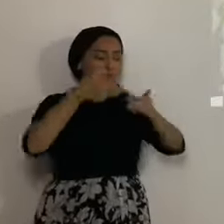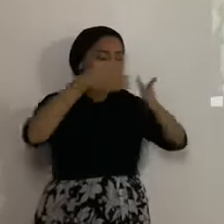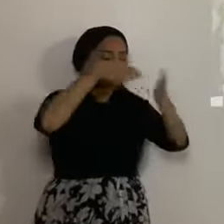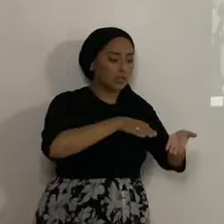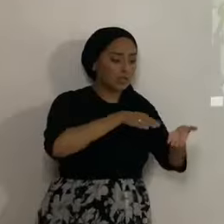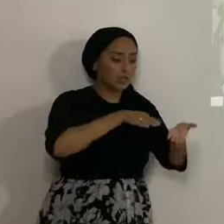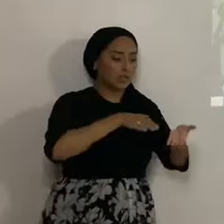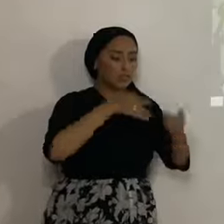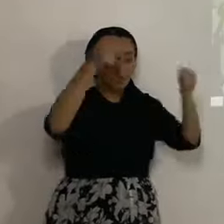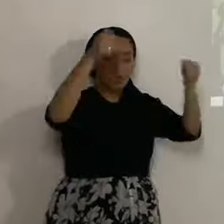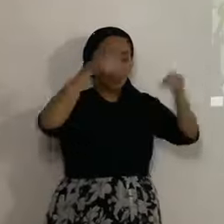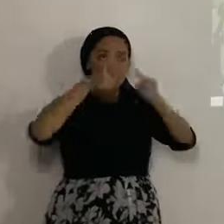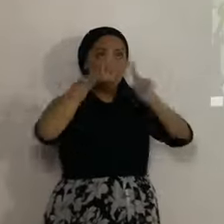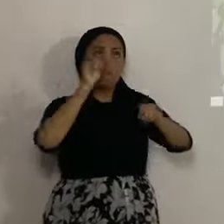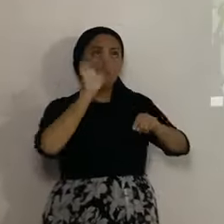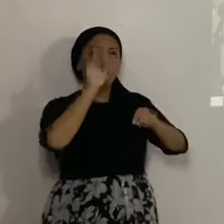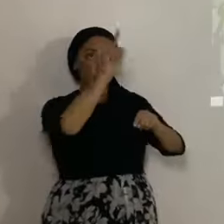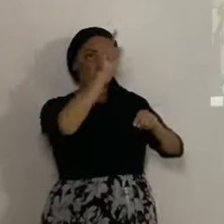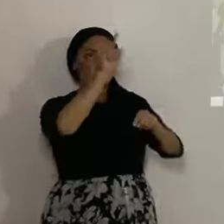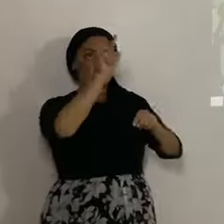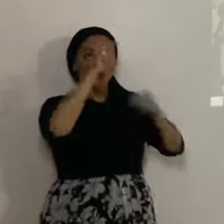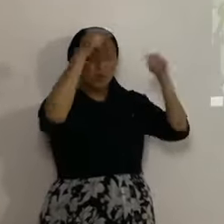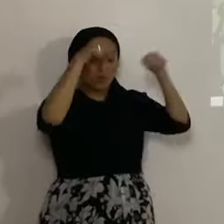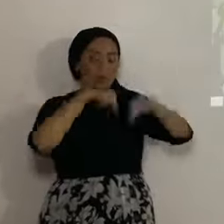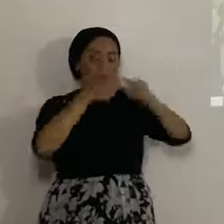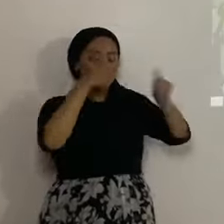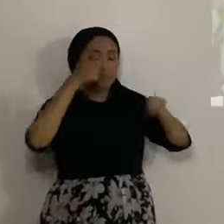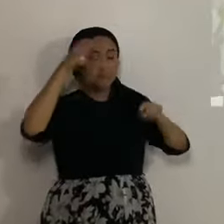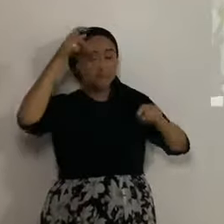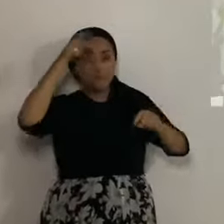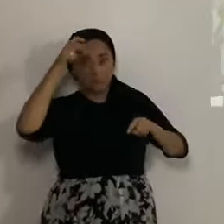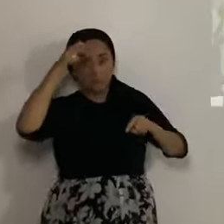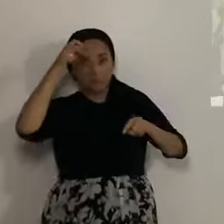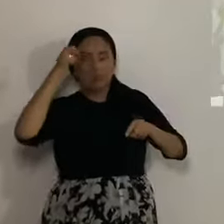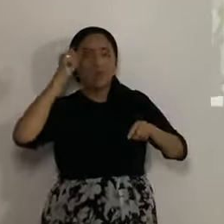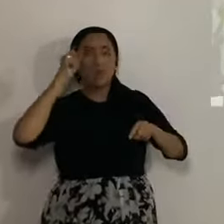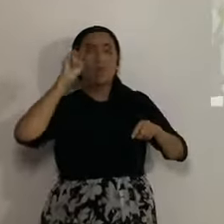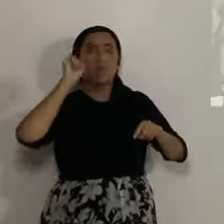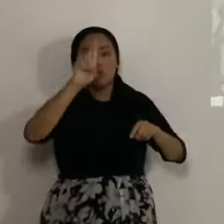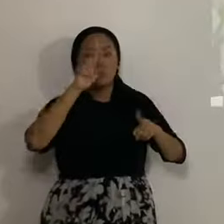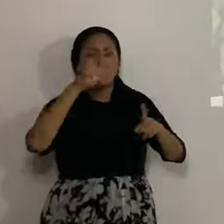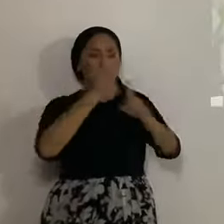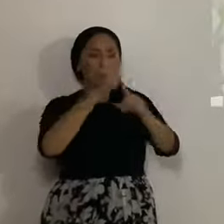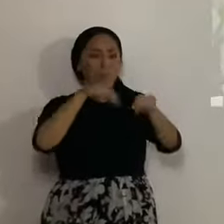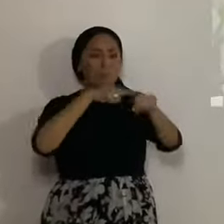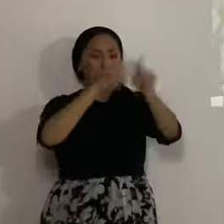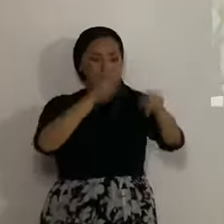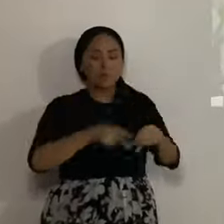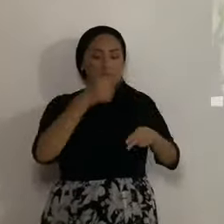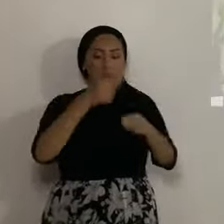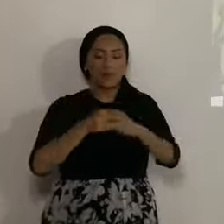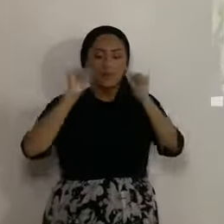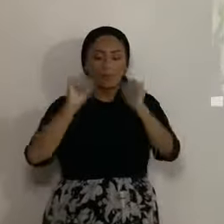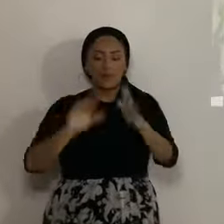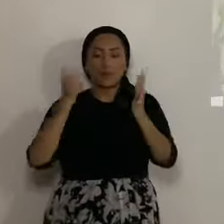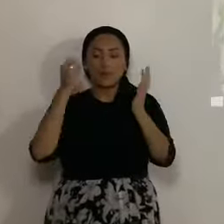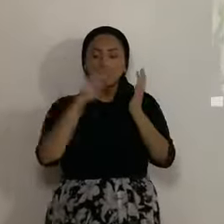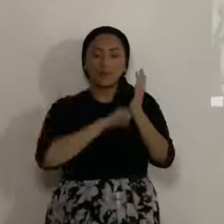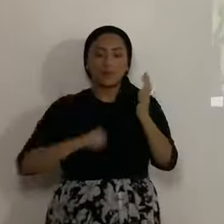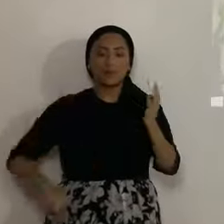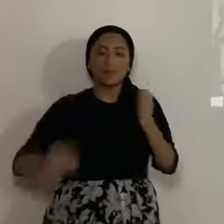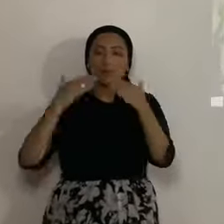que venga de parte tuya, que venga de parte de Hazatán o que sea un humano, en el nombre bendito de Dios, Ramasíac